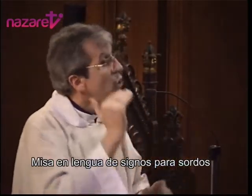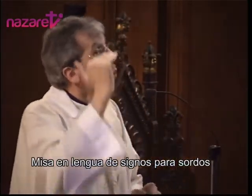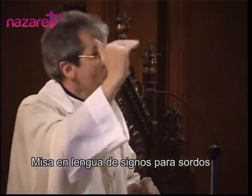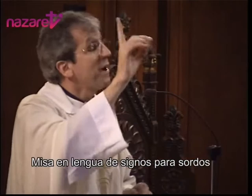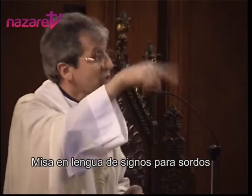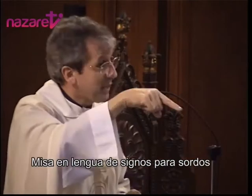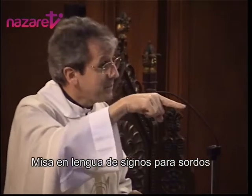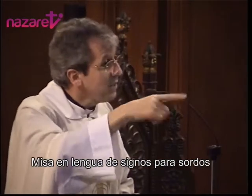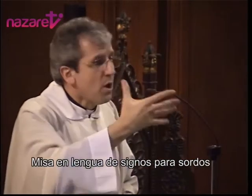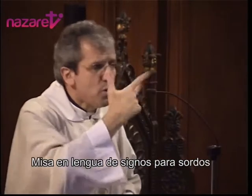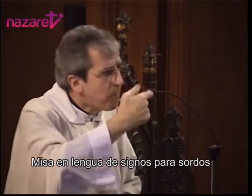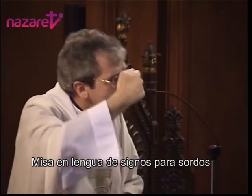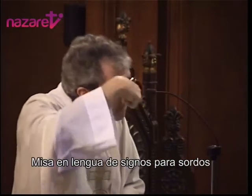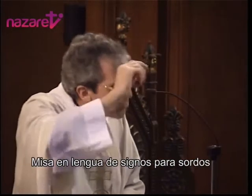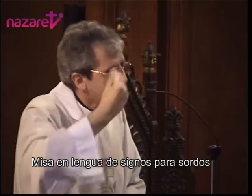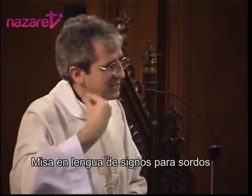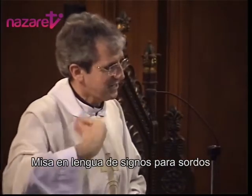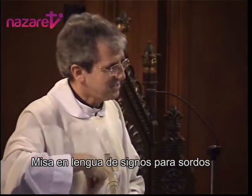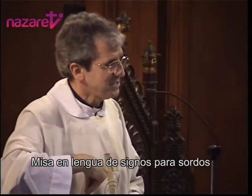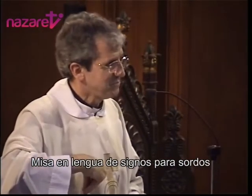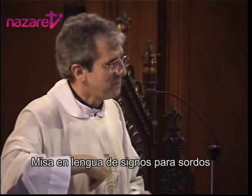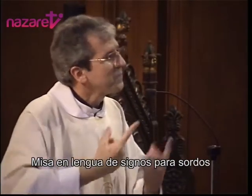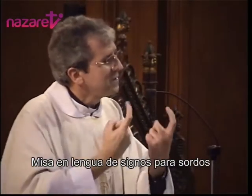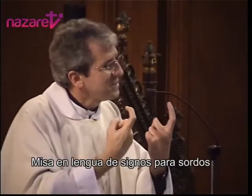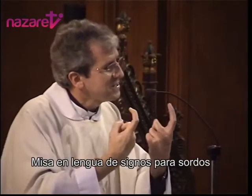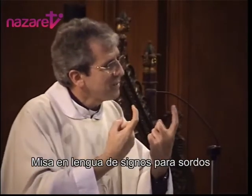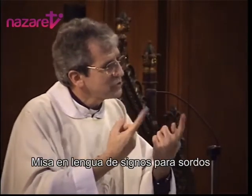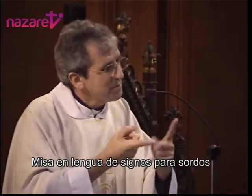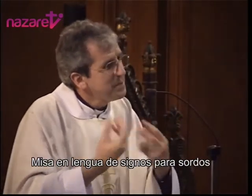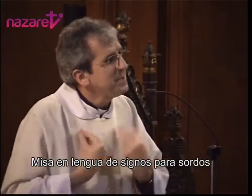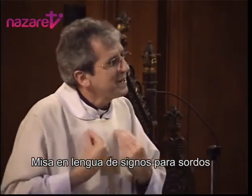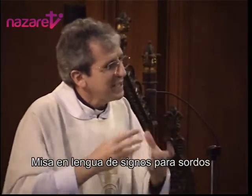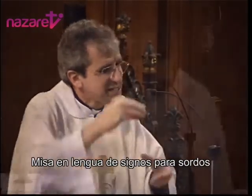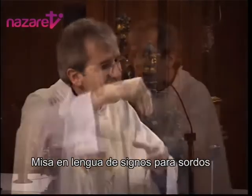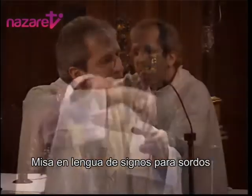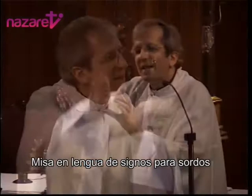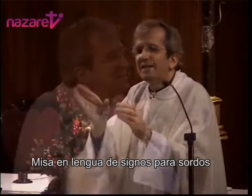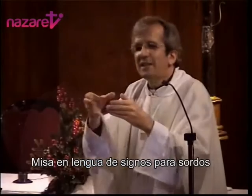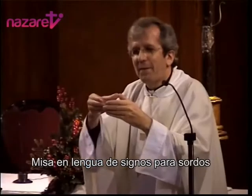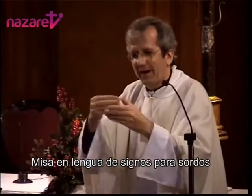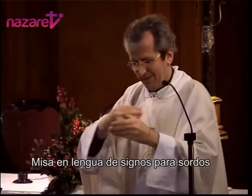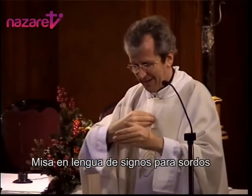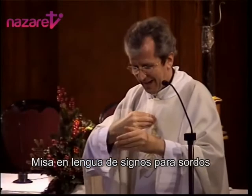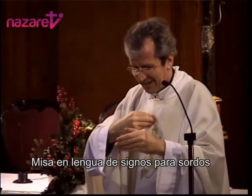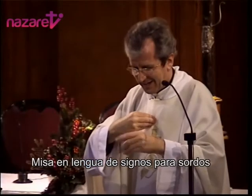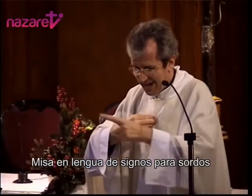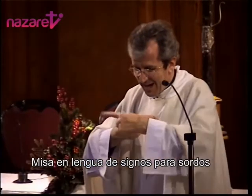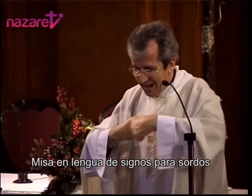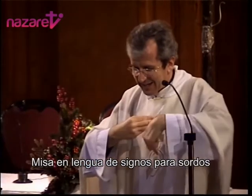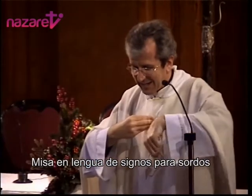un mayor también no puede bautizarse a sí mismo. Necesitamos vivir ese participar de la Iglesia, ese ser,